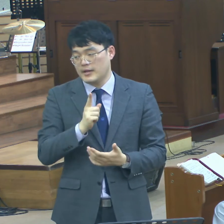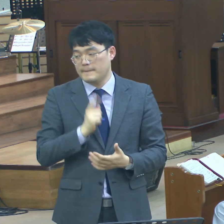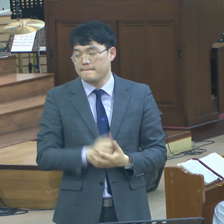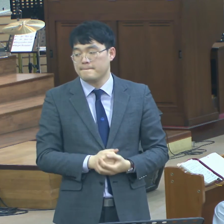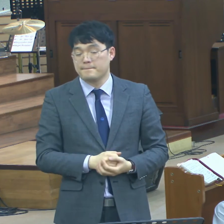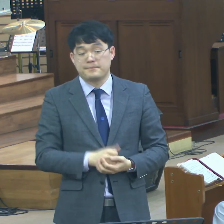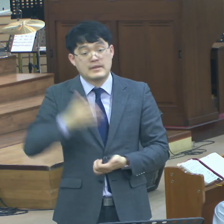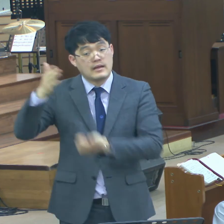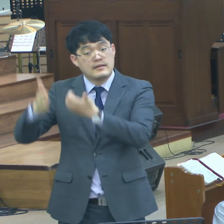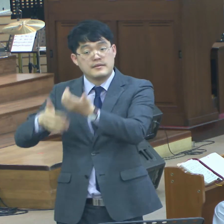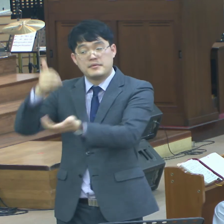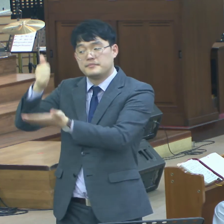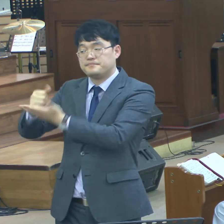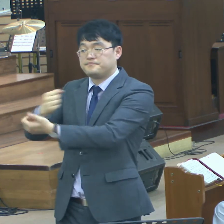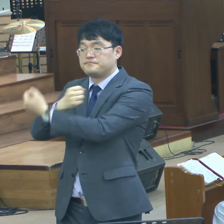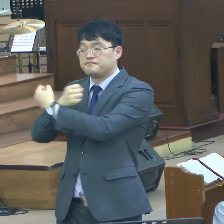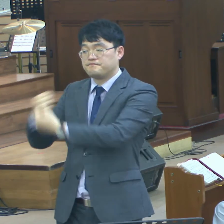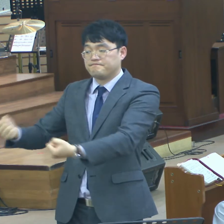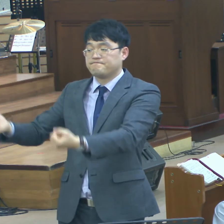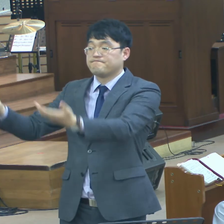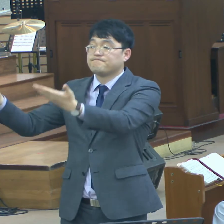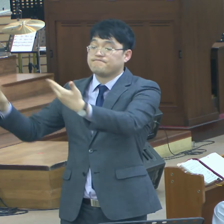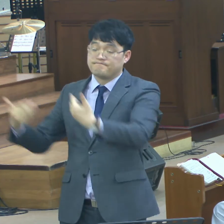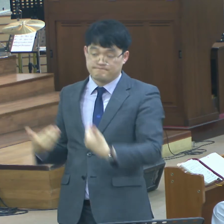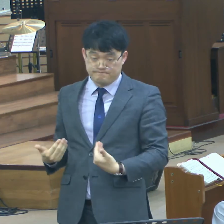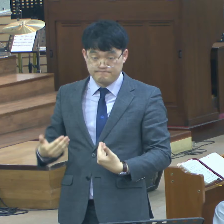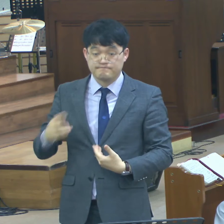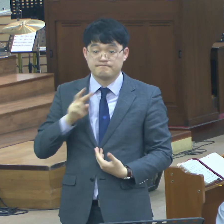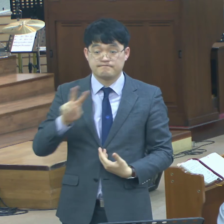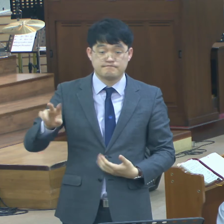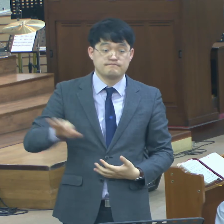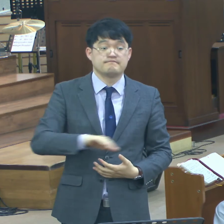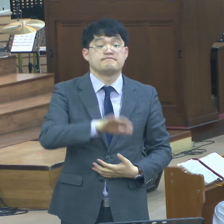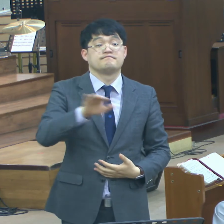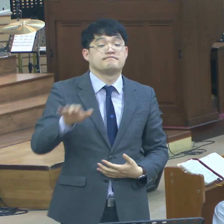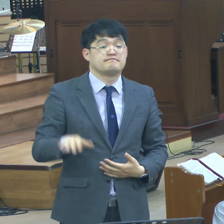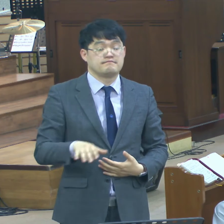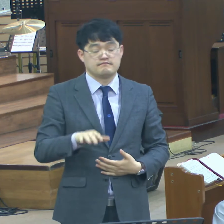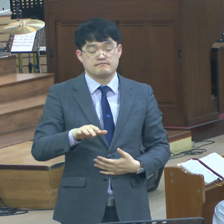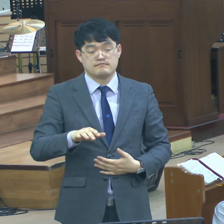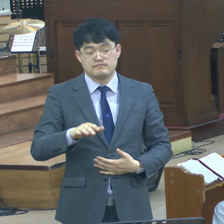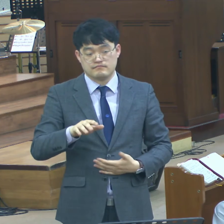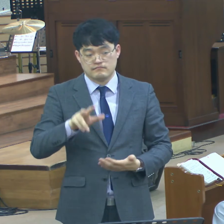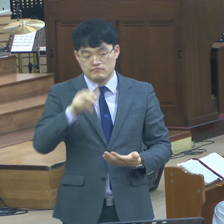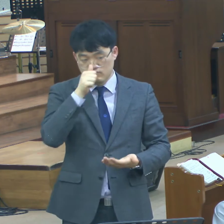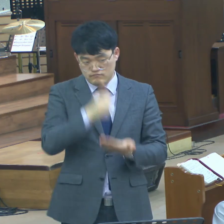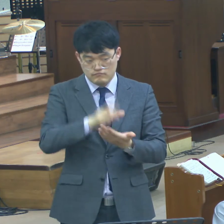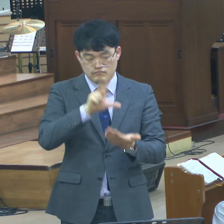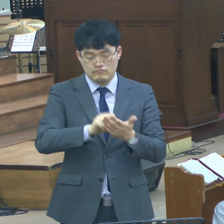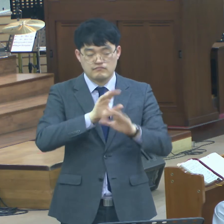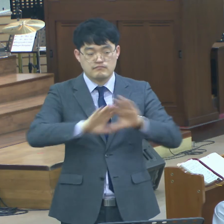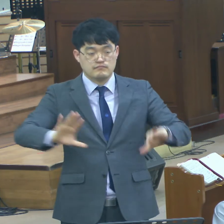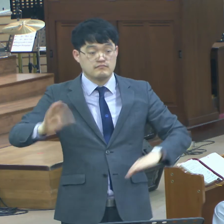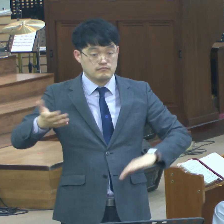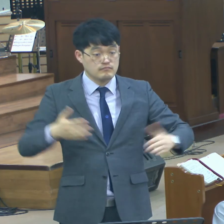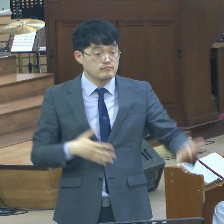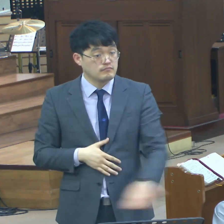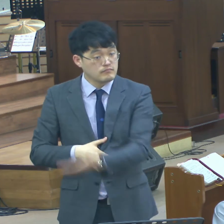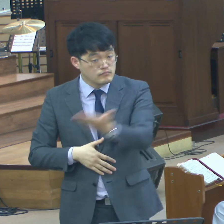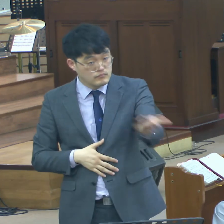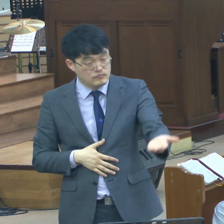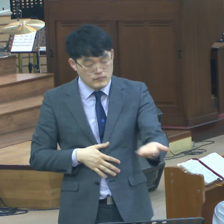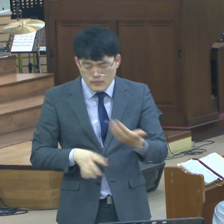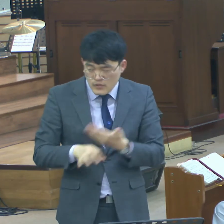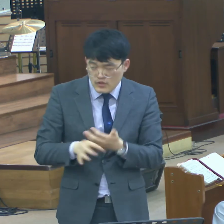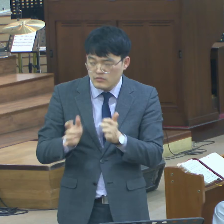하나님이 용서해 주셔야 이것이 해결이 되는 거죠. 여러분 가운데는 그럼 예수님은 용서하셨습니까?